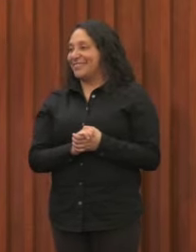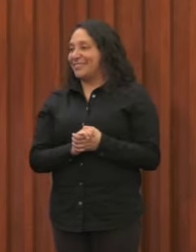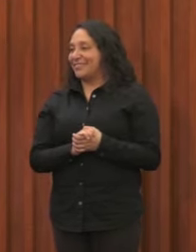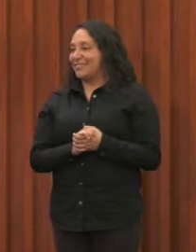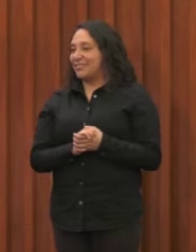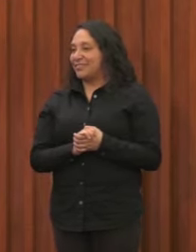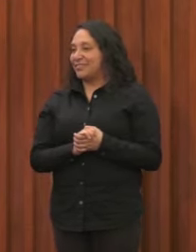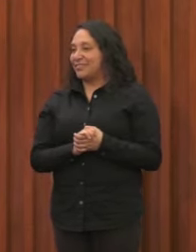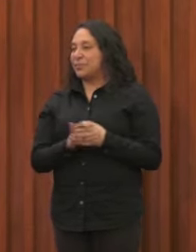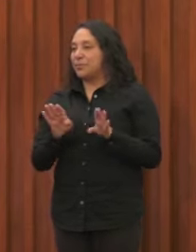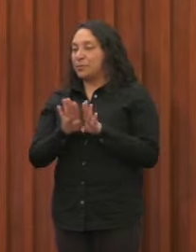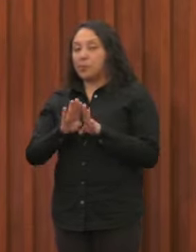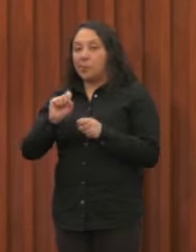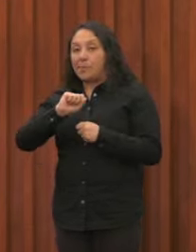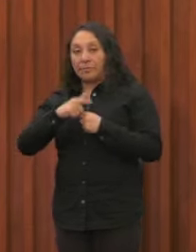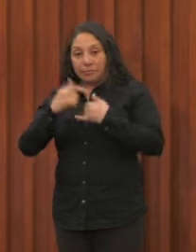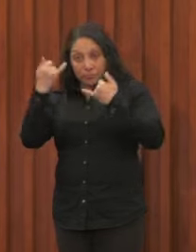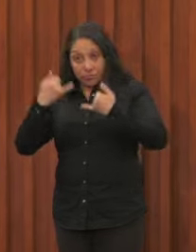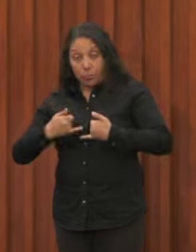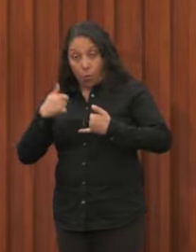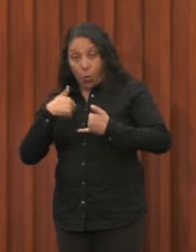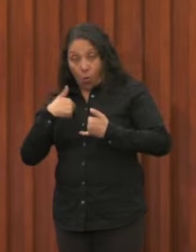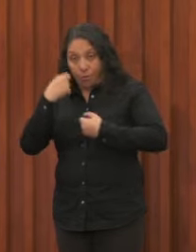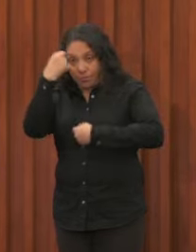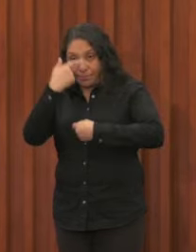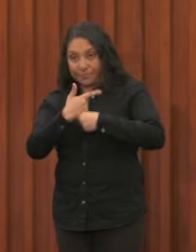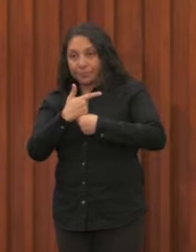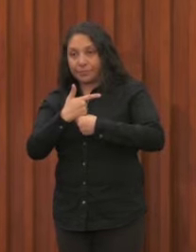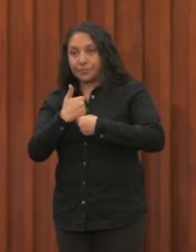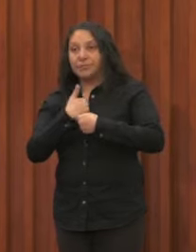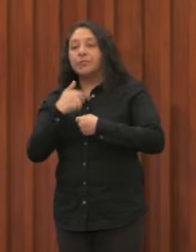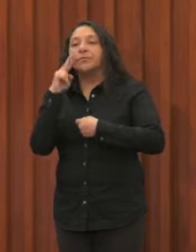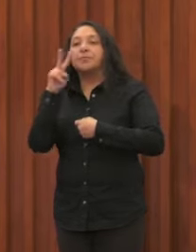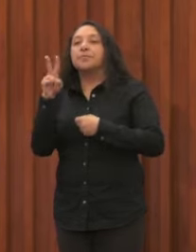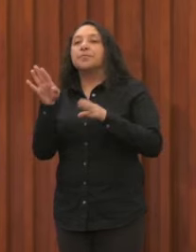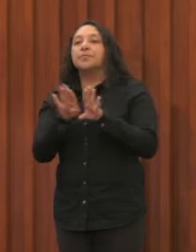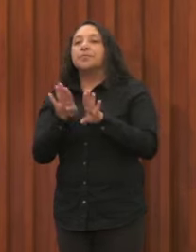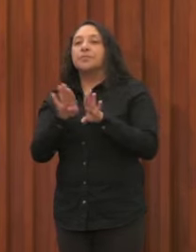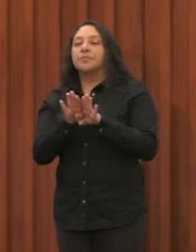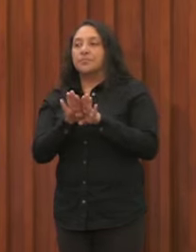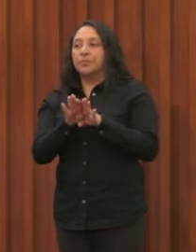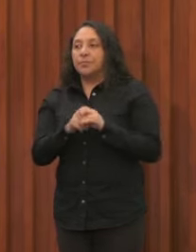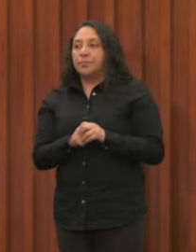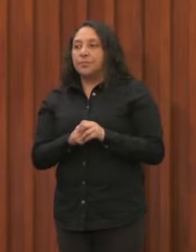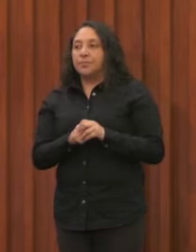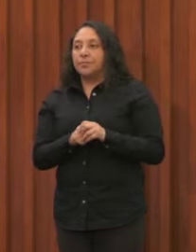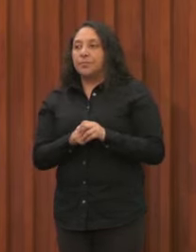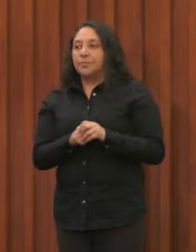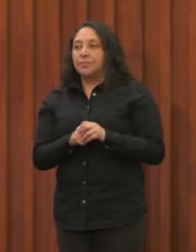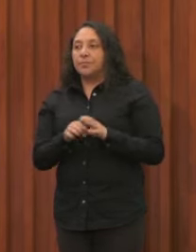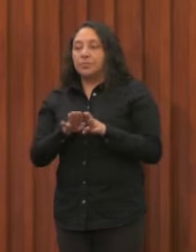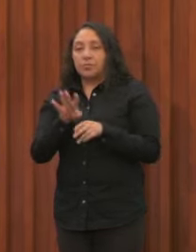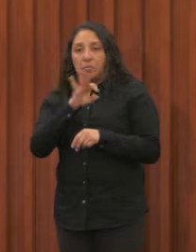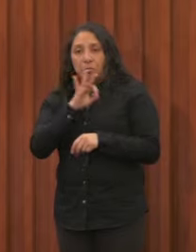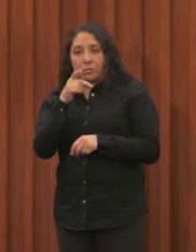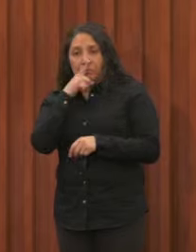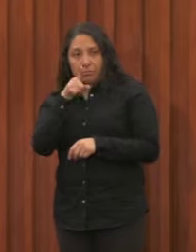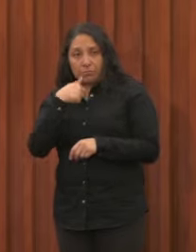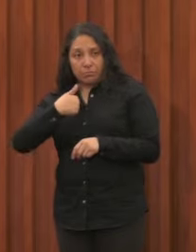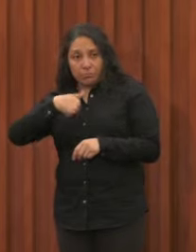desde una convicción personal, yo no veo cómo se puede decir que se es defensor